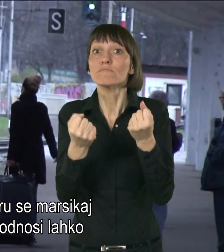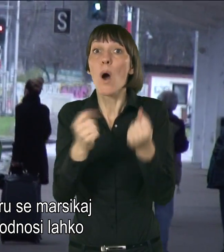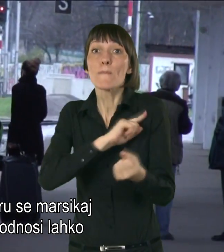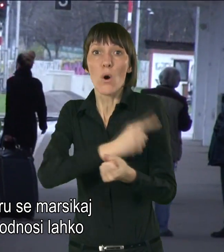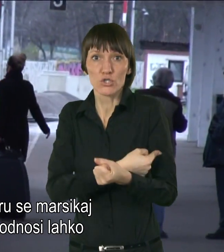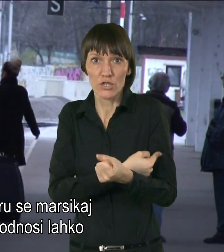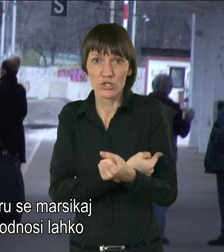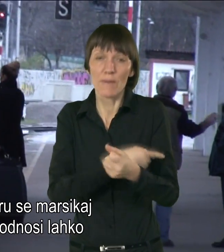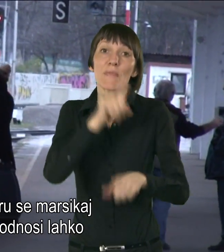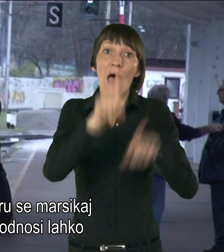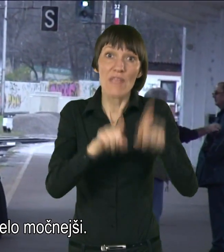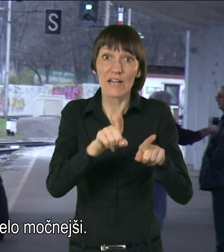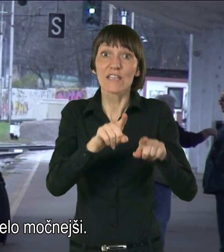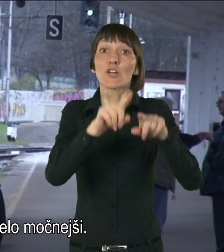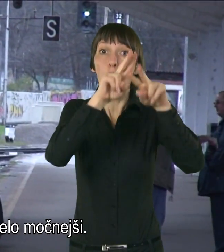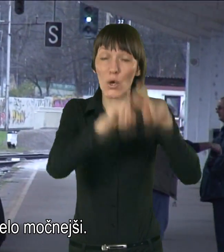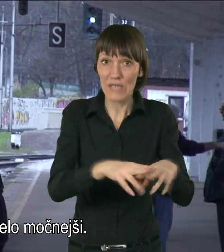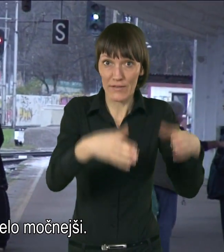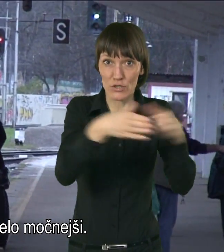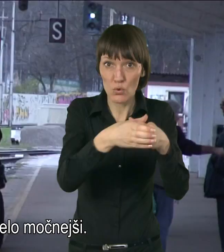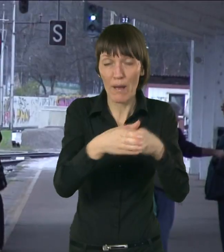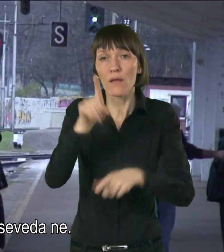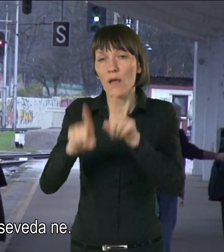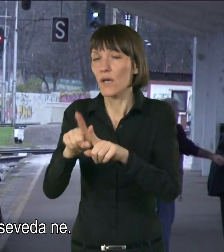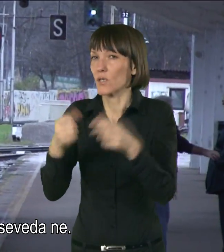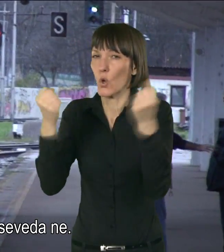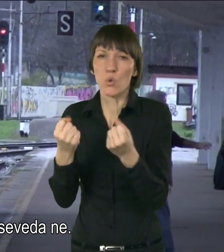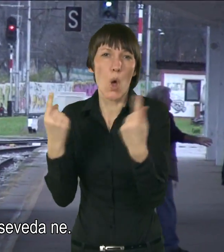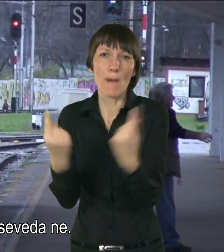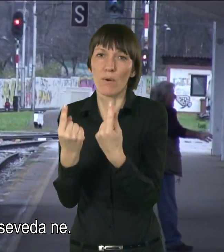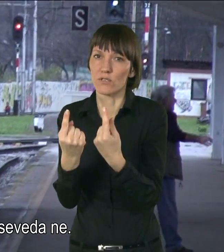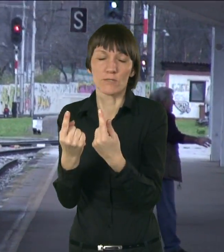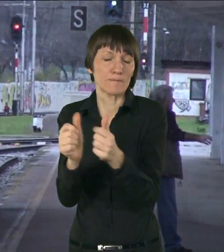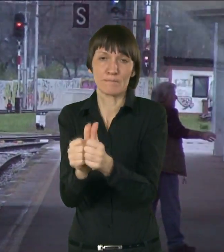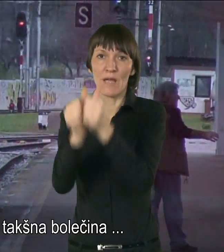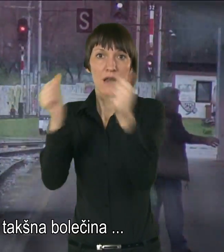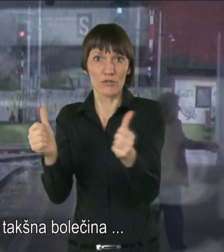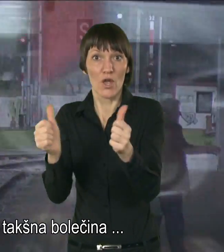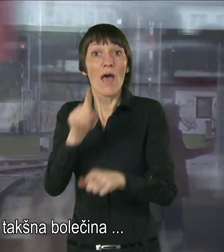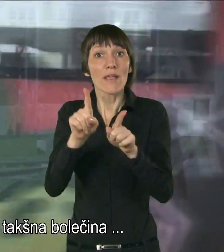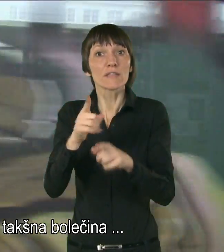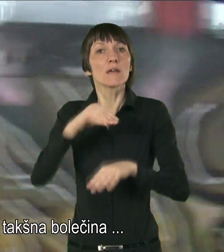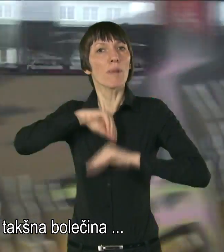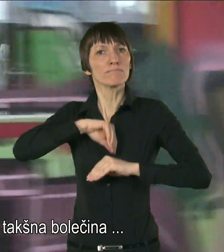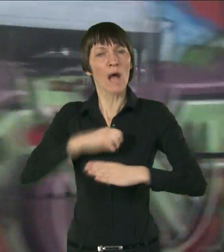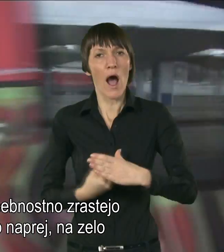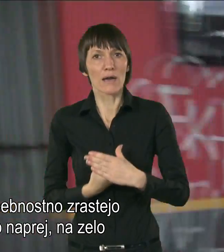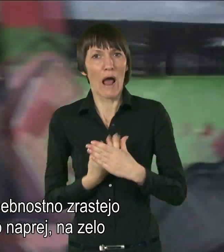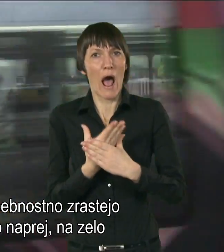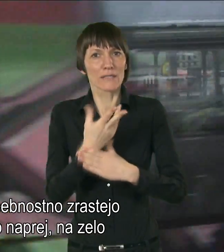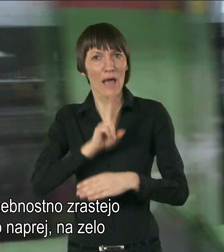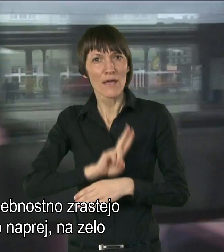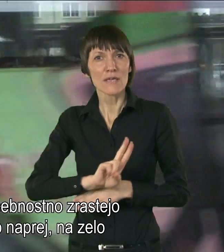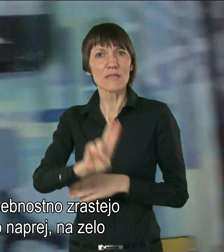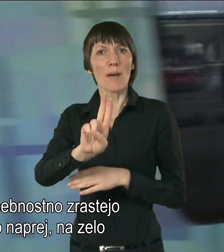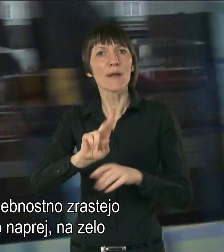marsikaj naredi in taki odnosi postanejo lahko zelo močnejši. Nekateri seveda ne. Ne, nekaterim je to taka bolečina, ampak spet